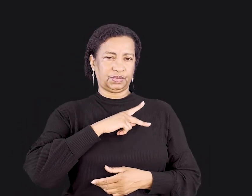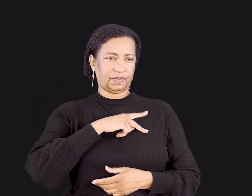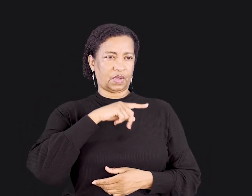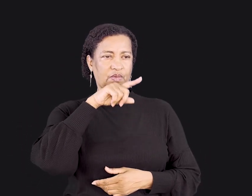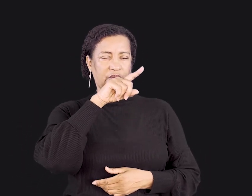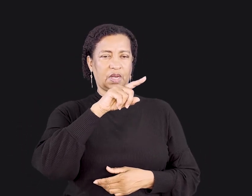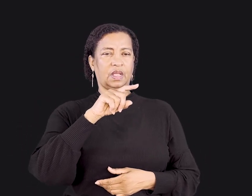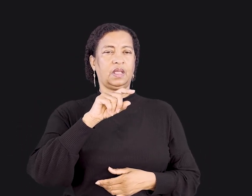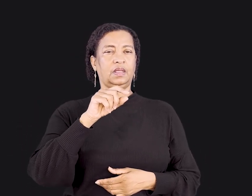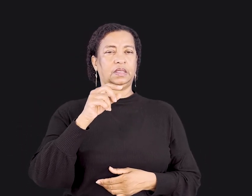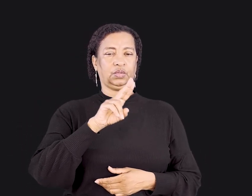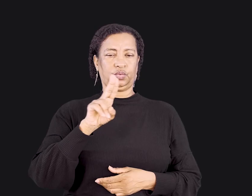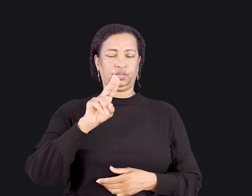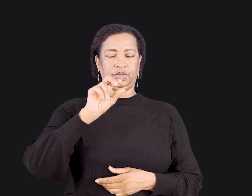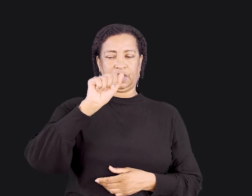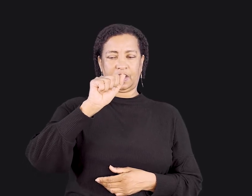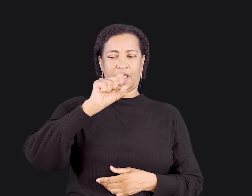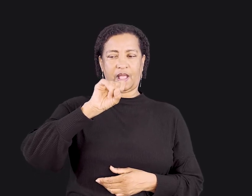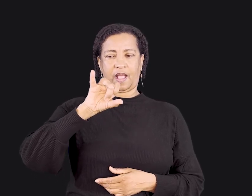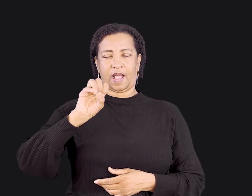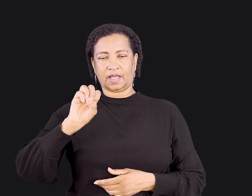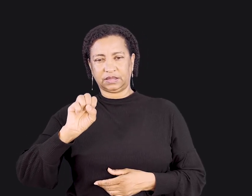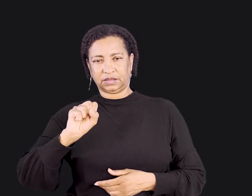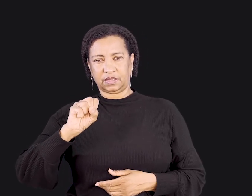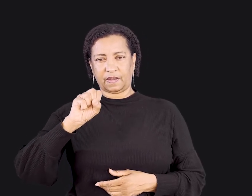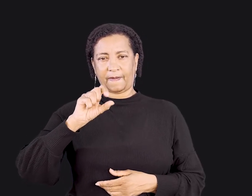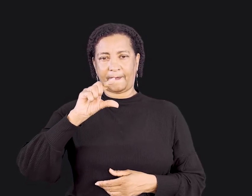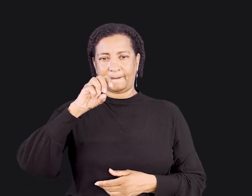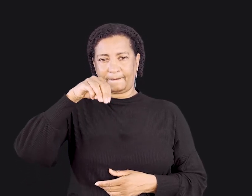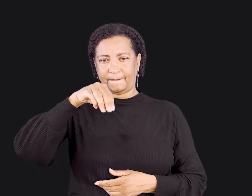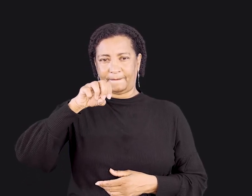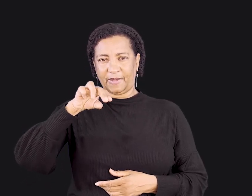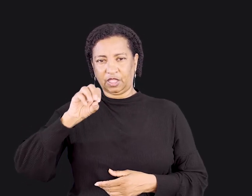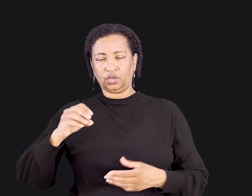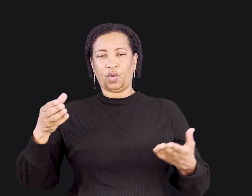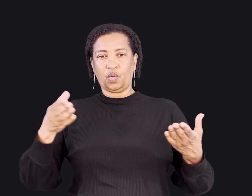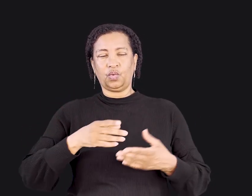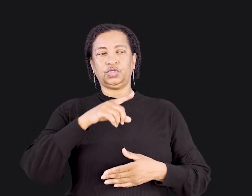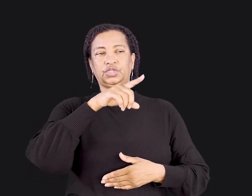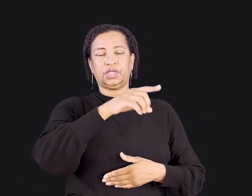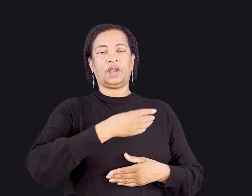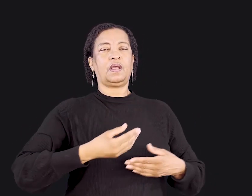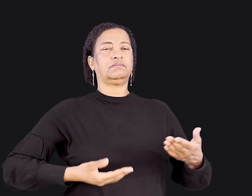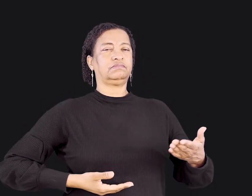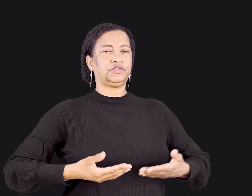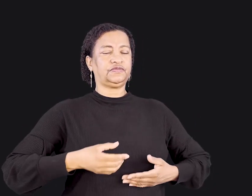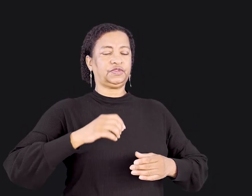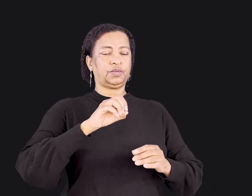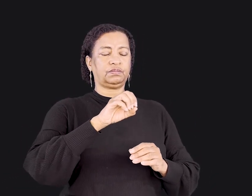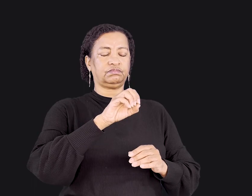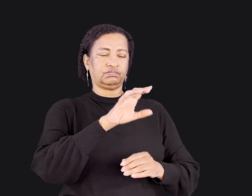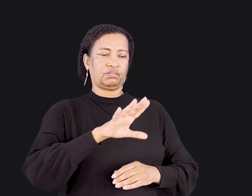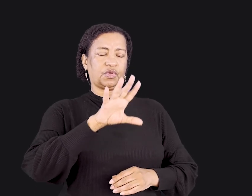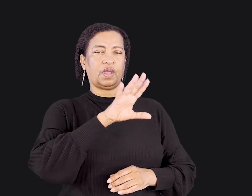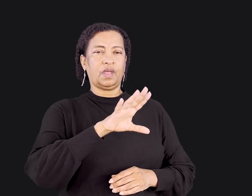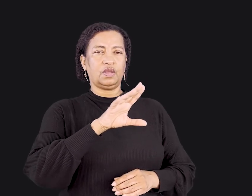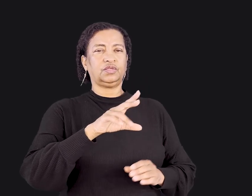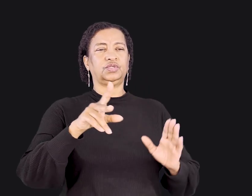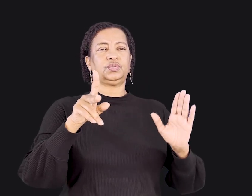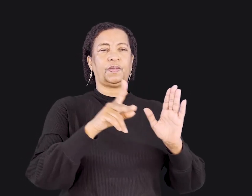Menor, correspondia à metade ocidental do Império Romano e servia como região de balneário dos imperadores ou do alto escalão